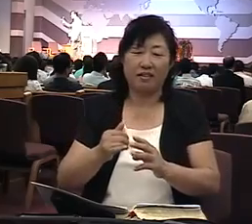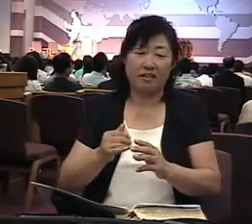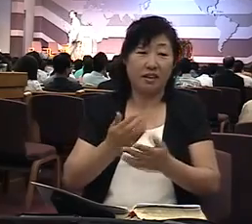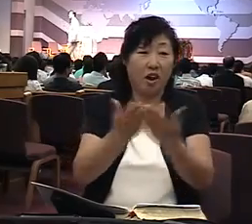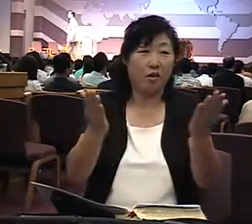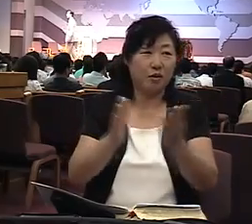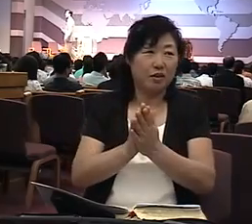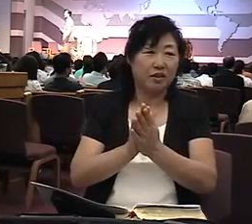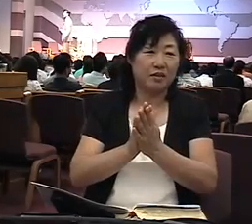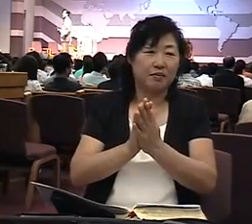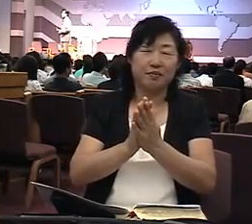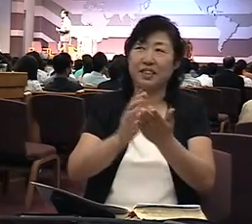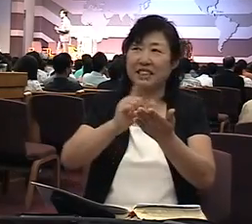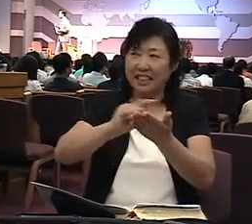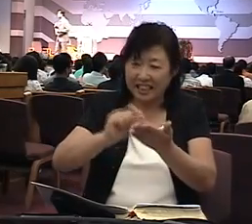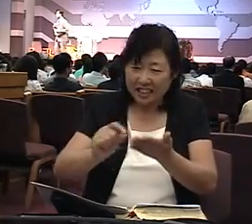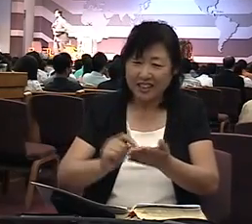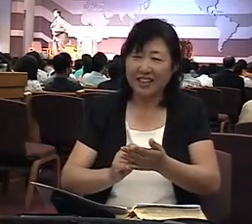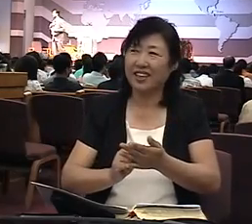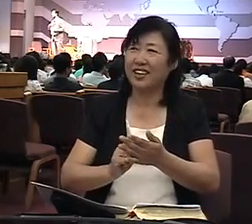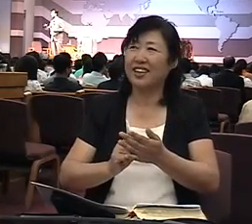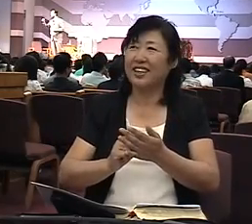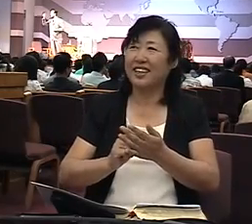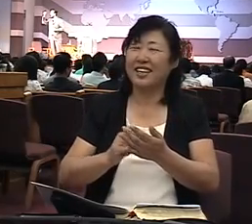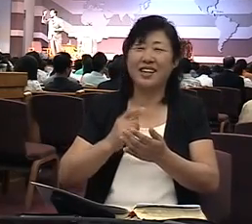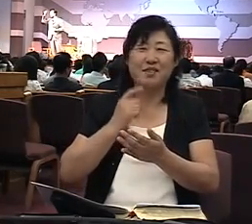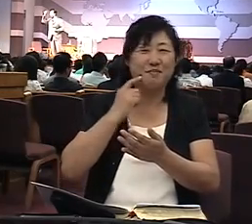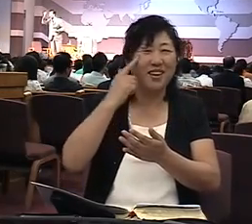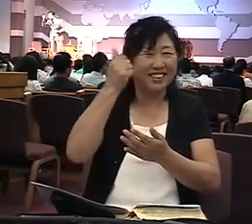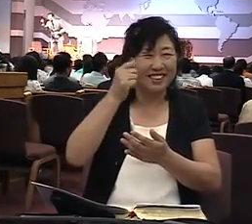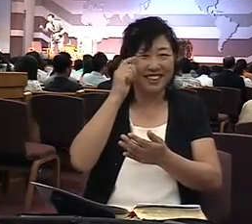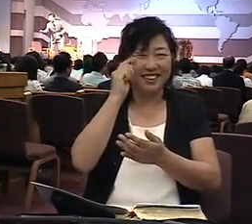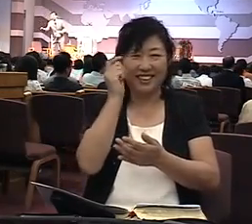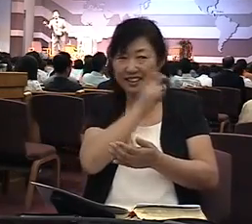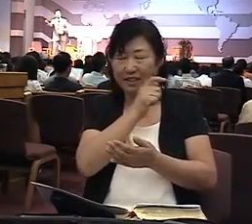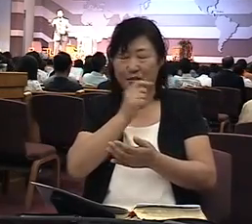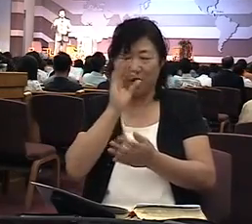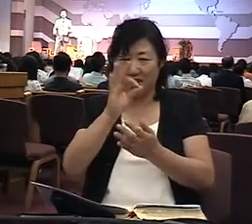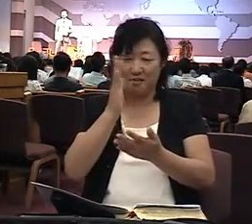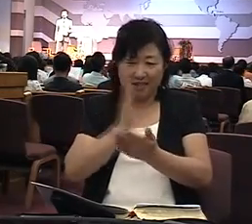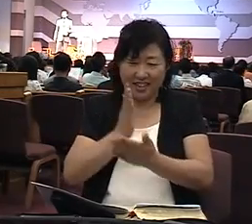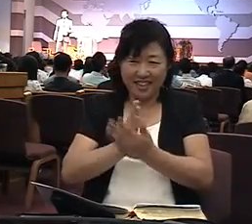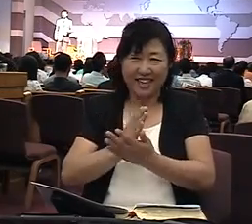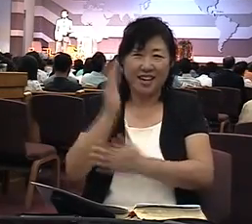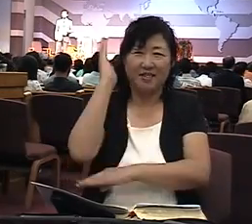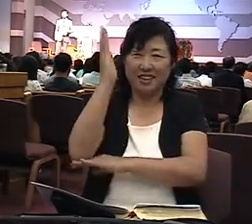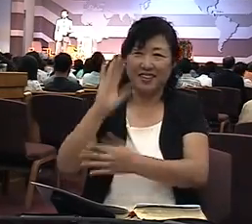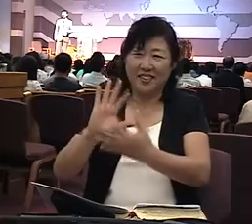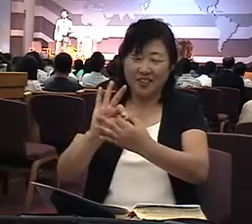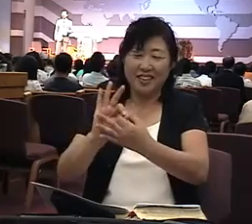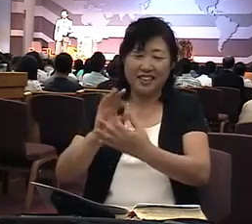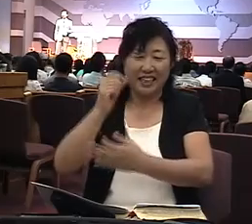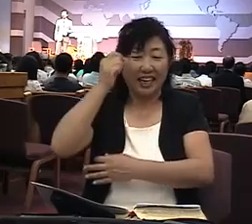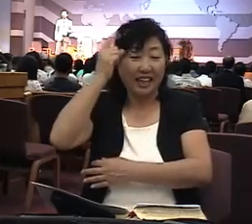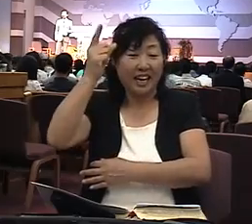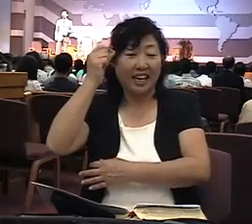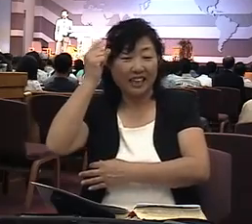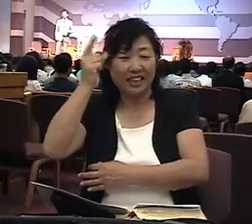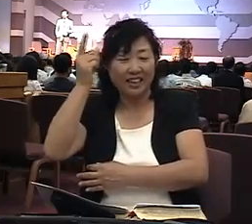쓰세요. 쓰고 제 눈치 보지 마시고 이건 말씀을 통해 여러분들이 깨달아야 돼요. 말씀을 이거